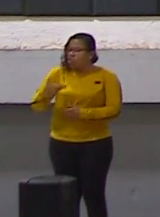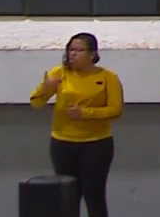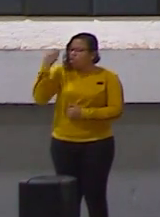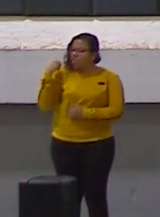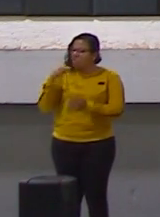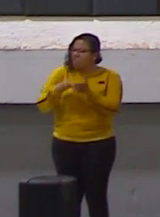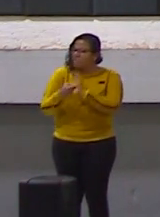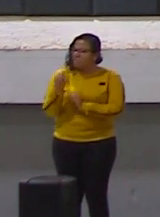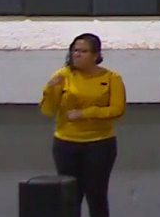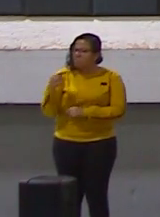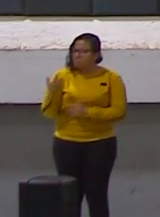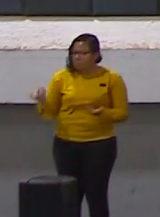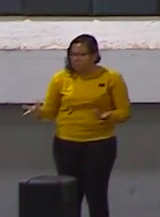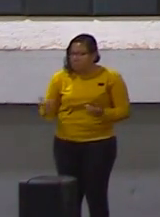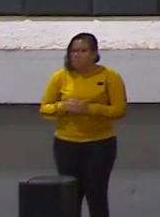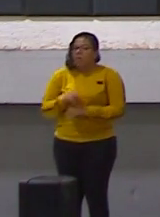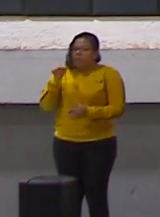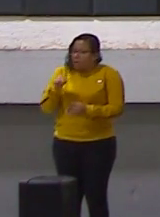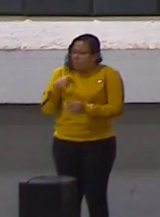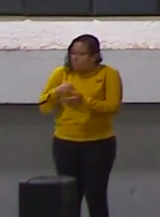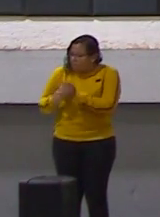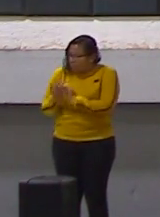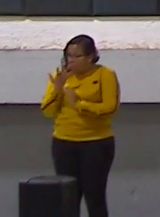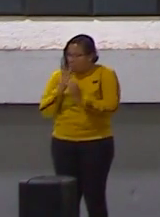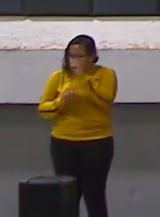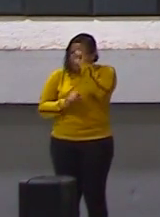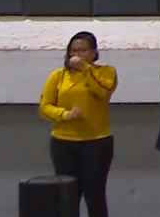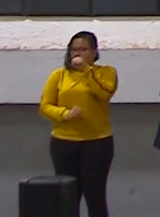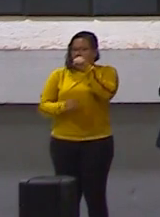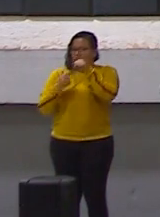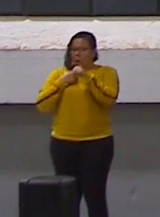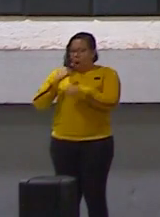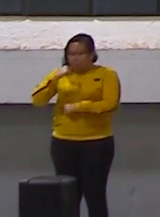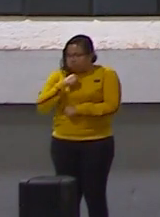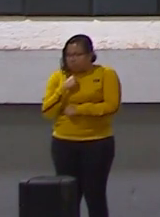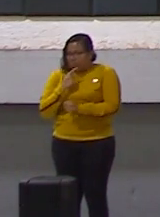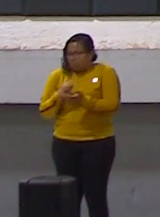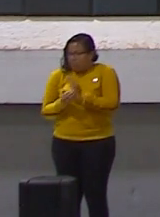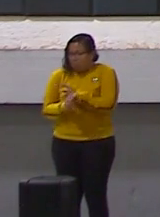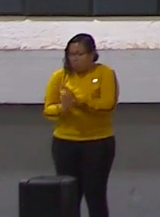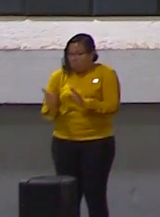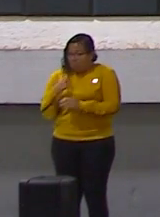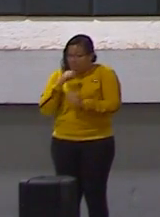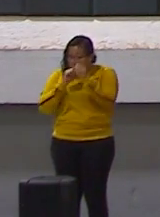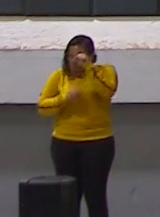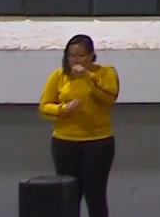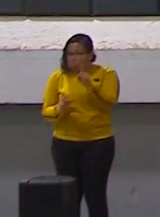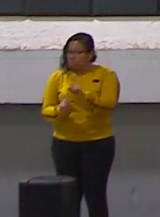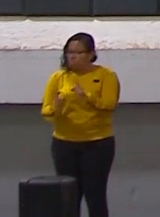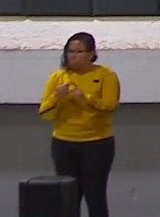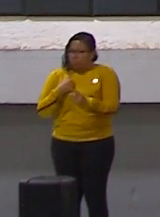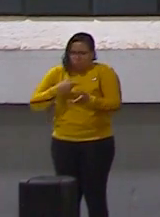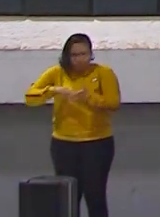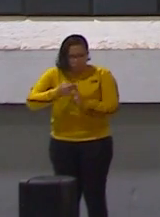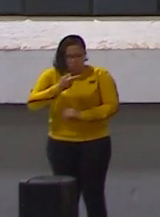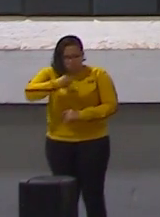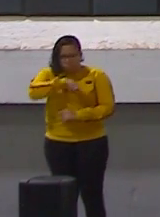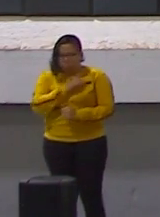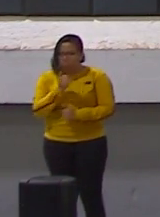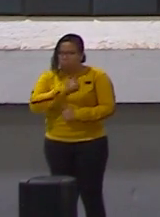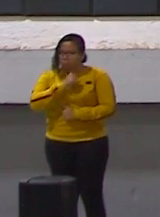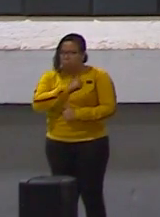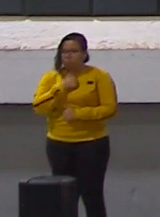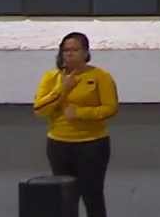conciencia histórica esa es la capacidad que yo tengo y no solo capacidad sino que está en nosotros mismos